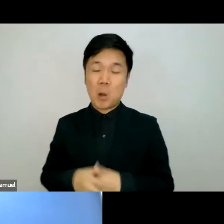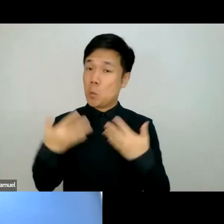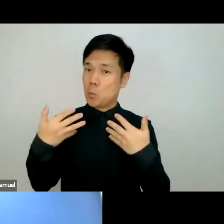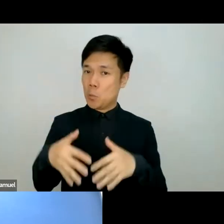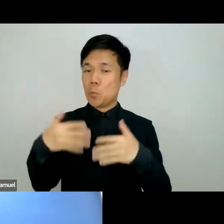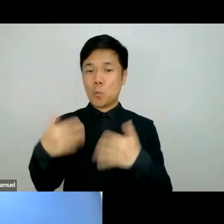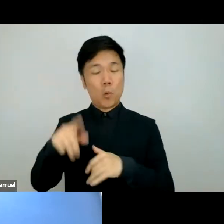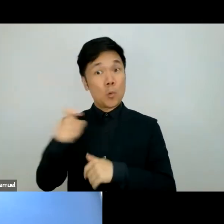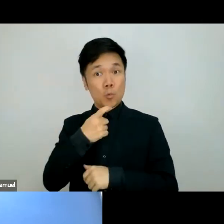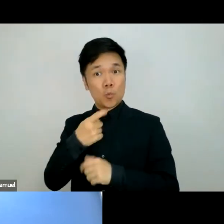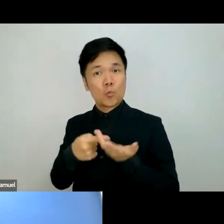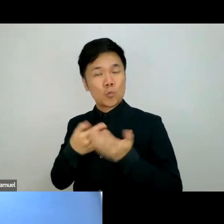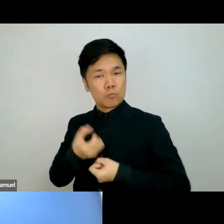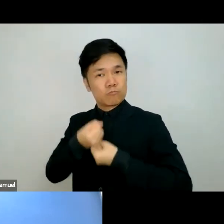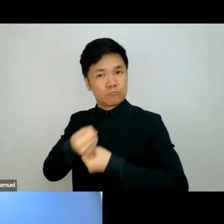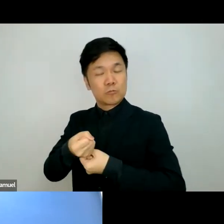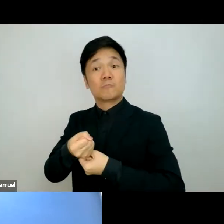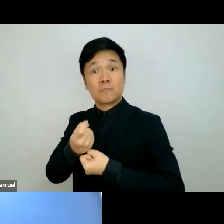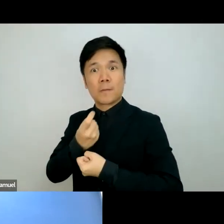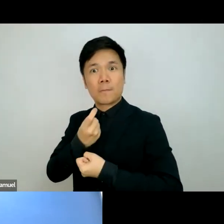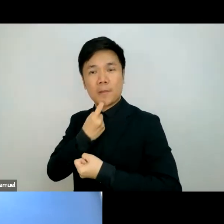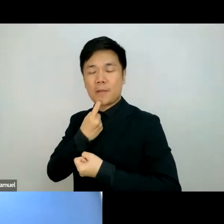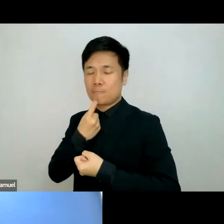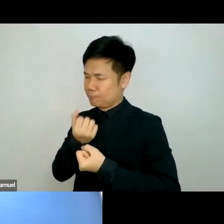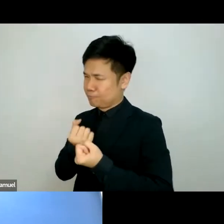Et sa position démontre